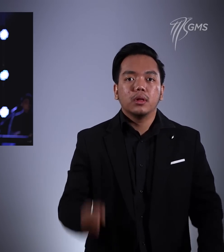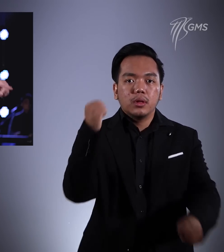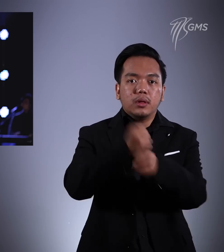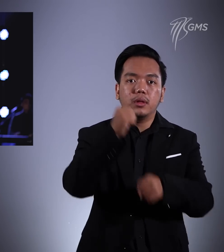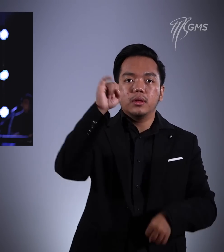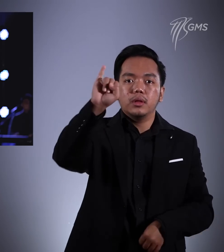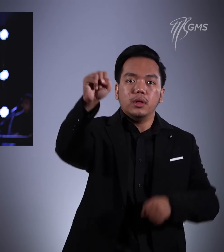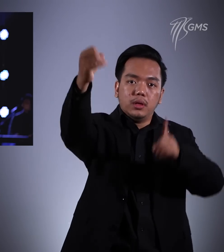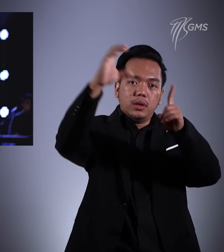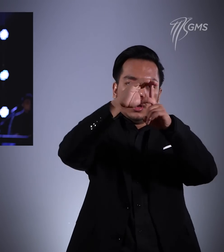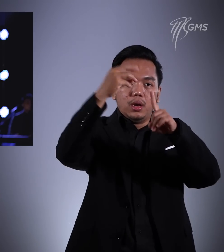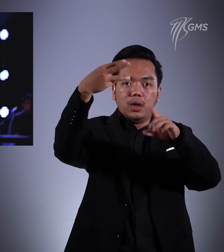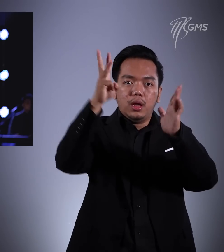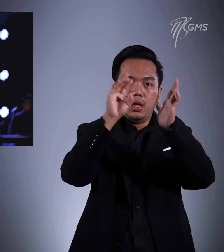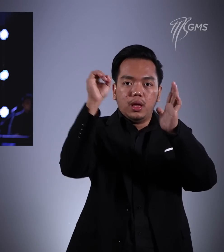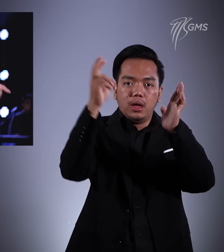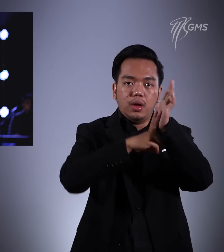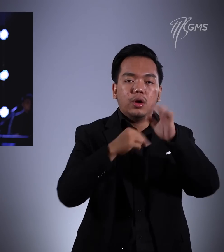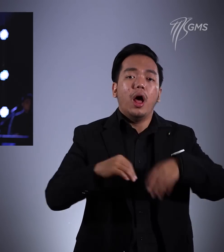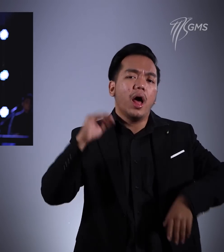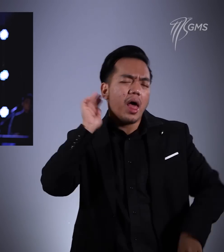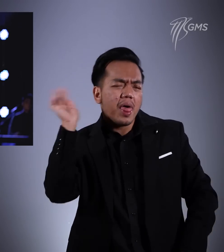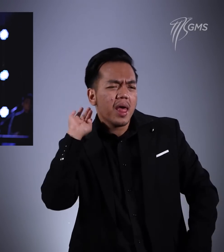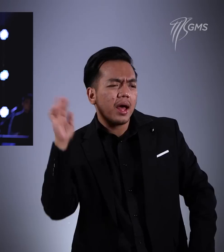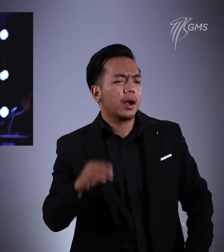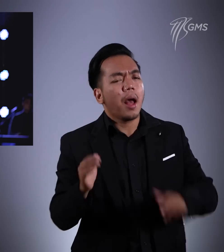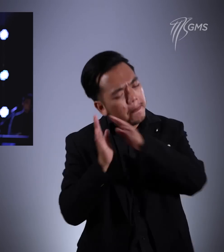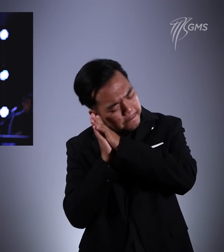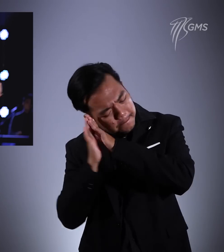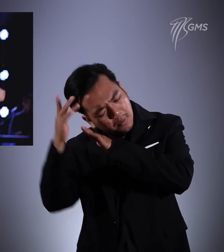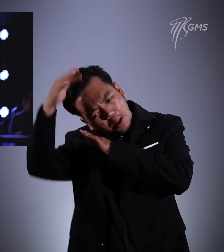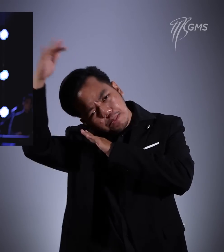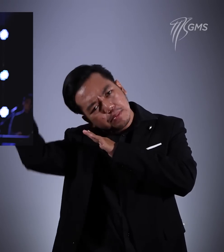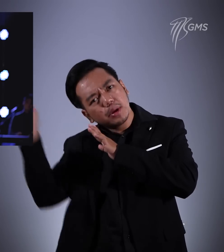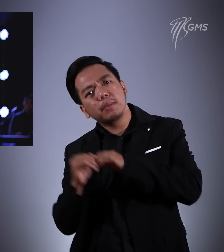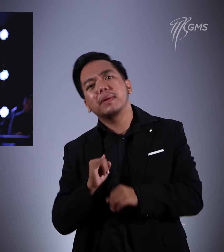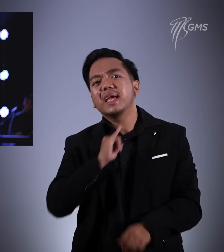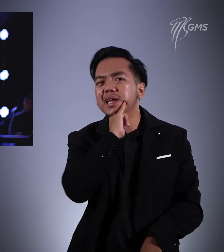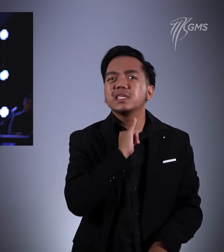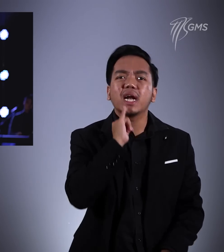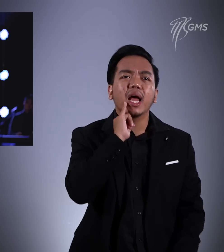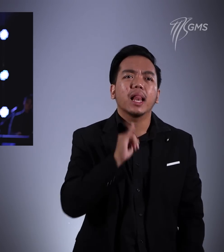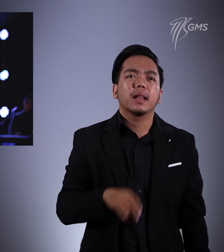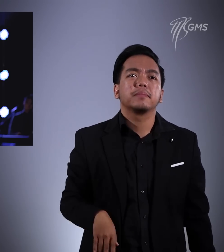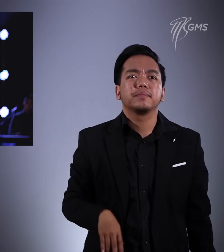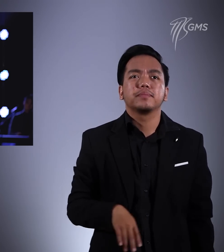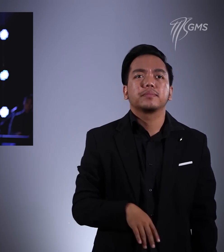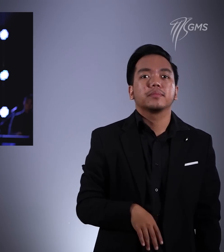mendengarkan mimpi di antara prajurit itu. Mereka semua gentar, tanah kemah mereka itu gentar sama bangsa Israel.